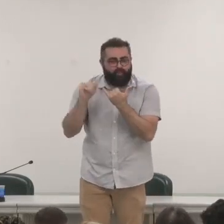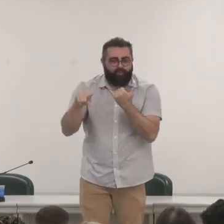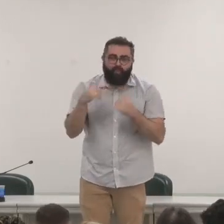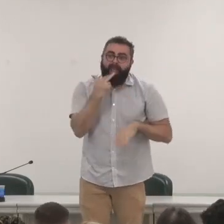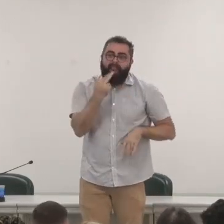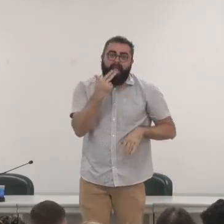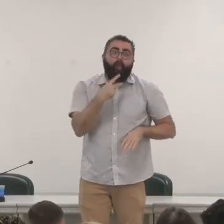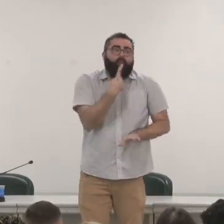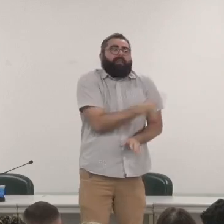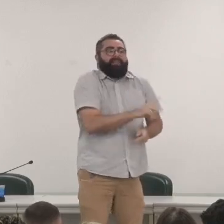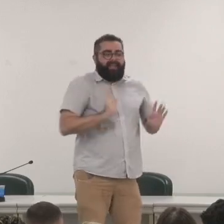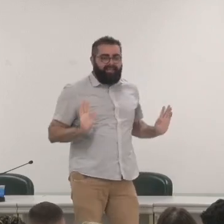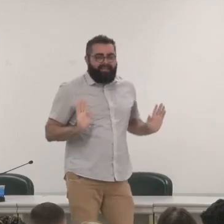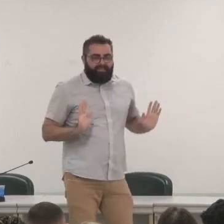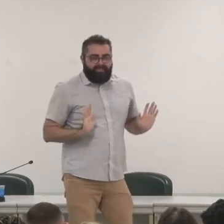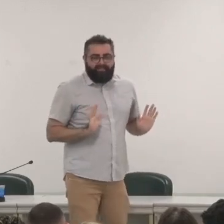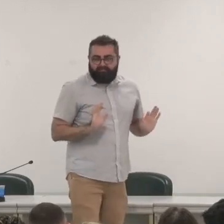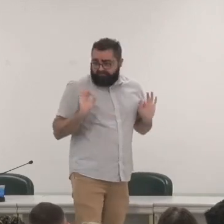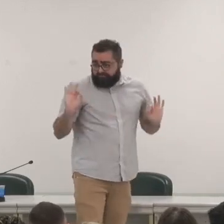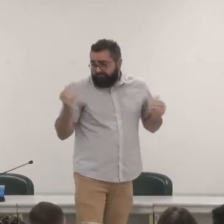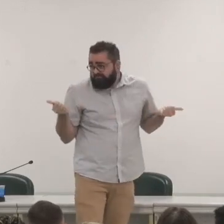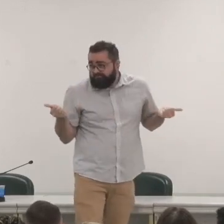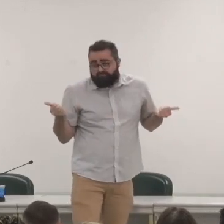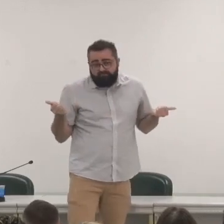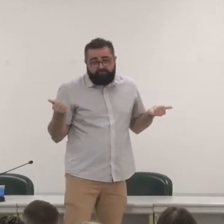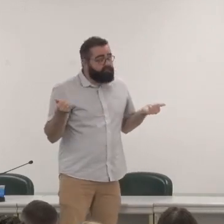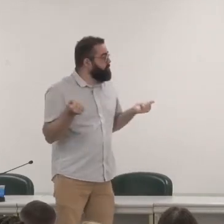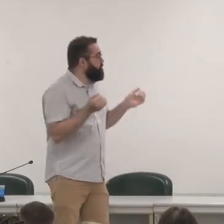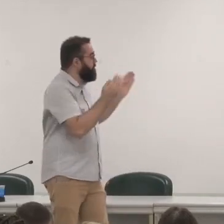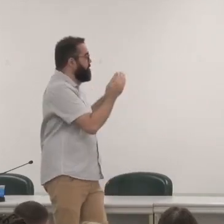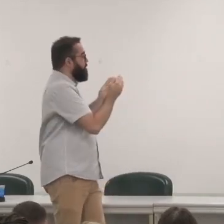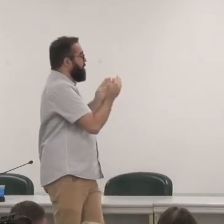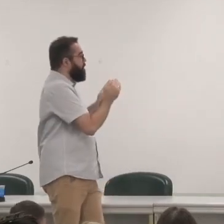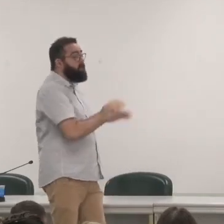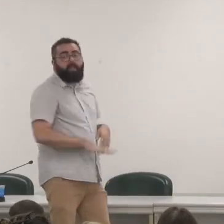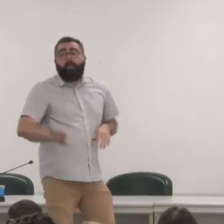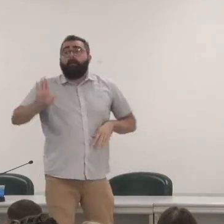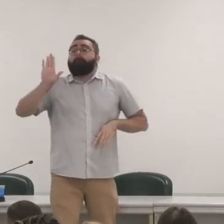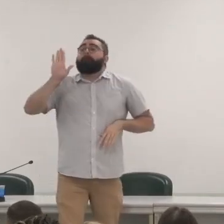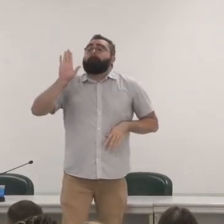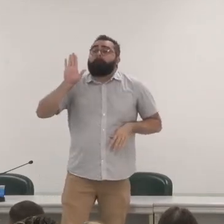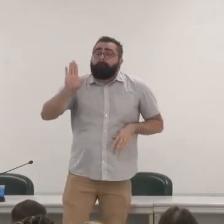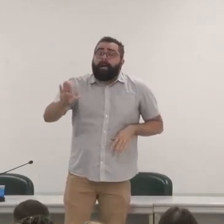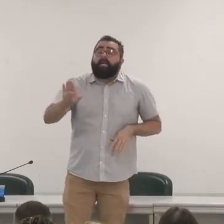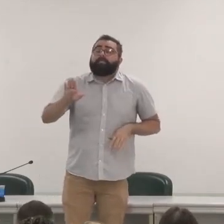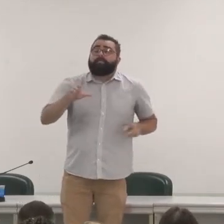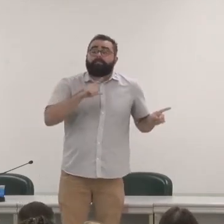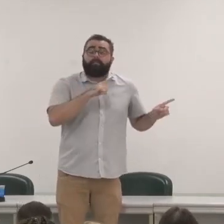seus familiares, o que a gente diria ser um idioleto, praticamente, a língua que ela